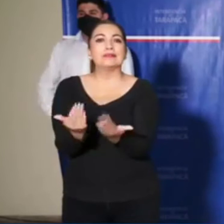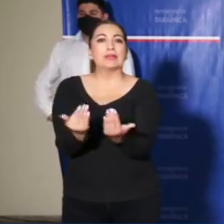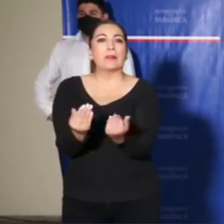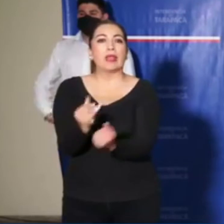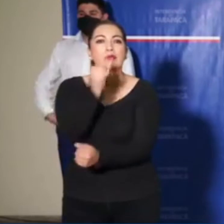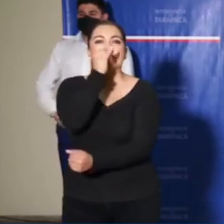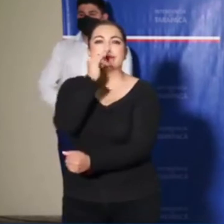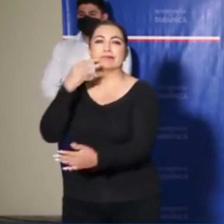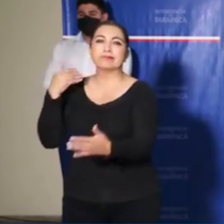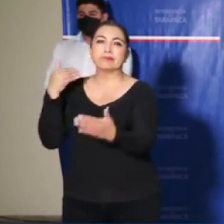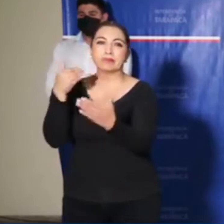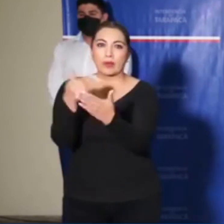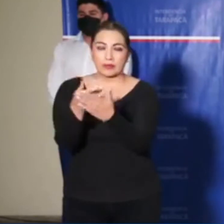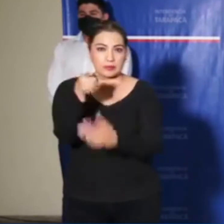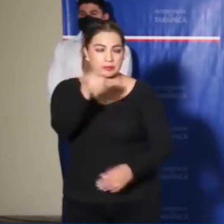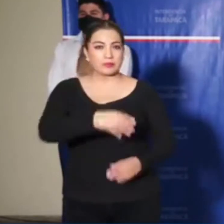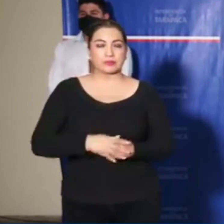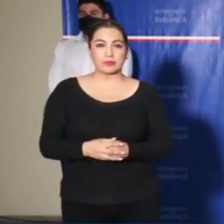mucho tiempo,